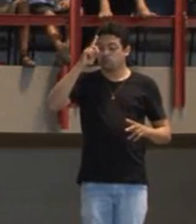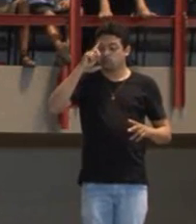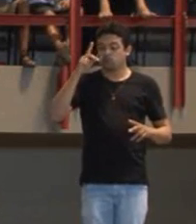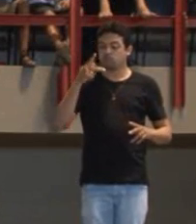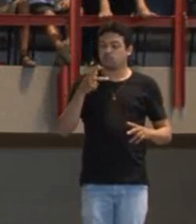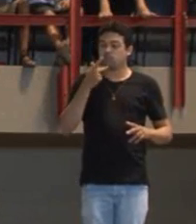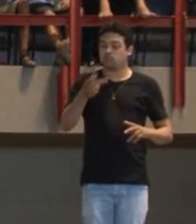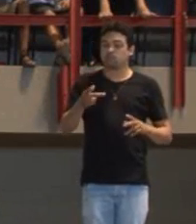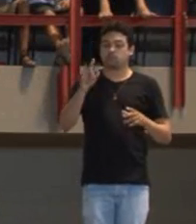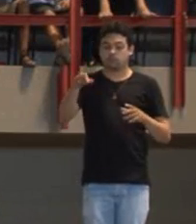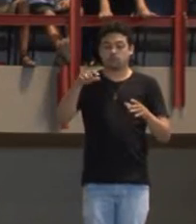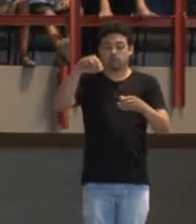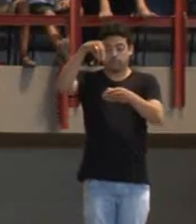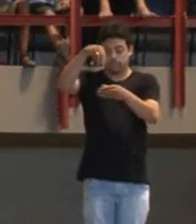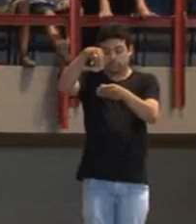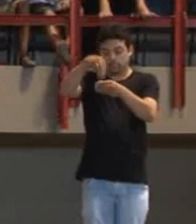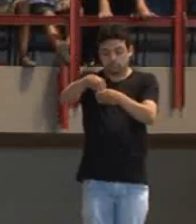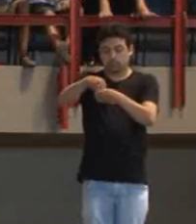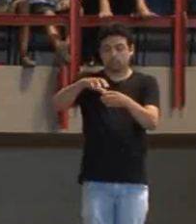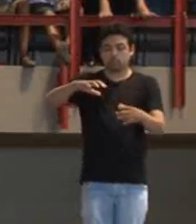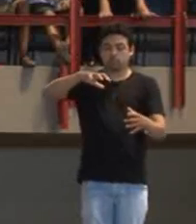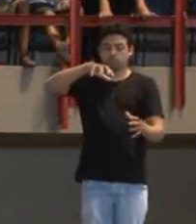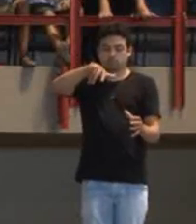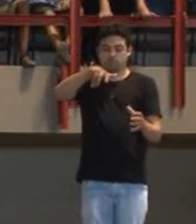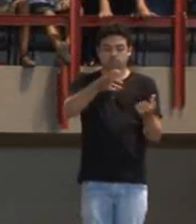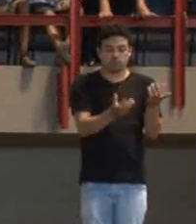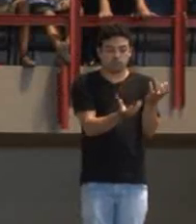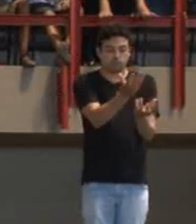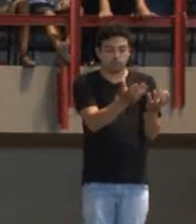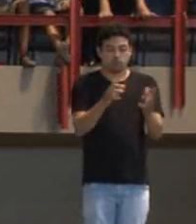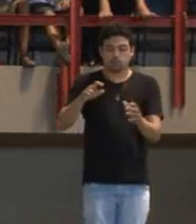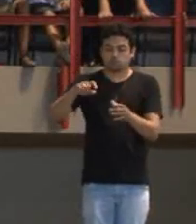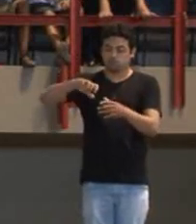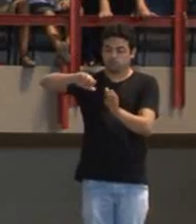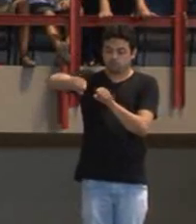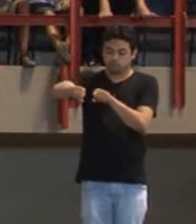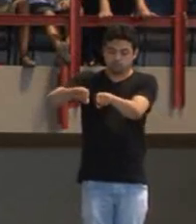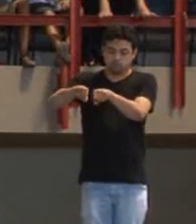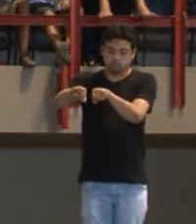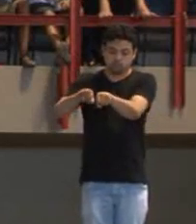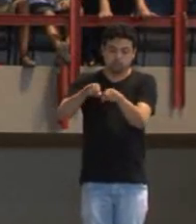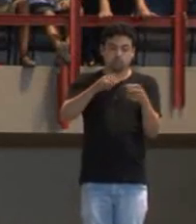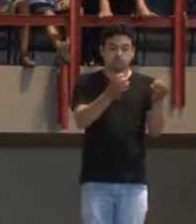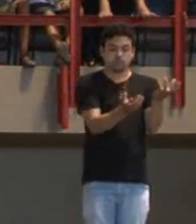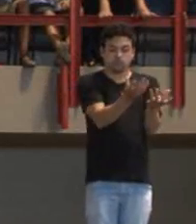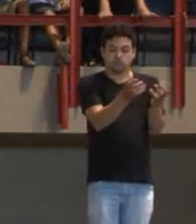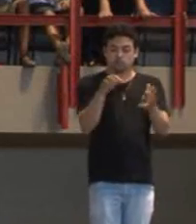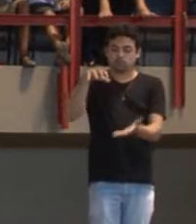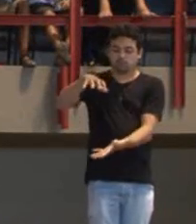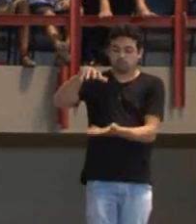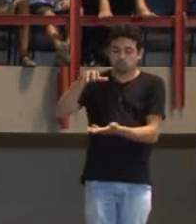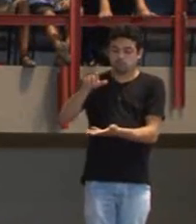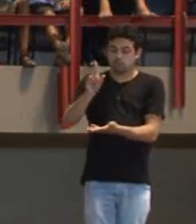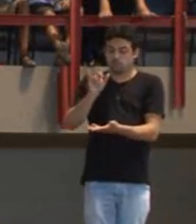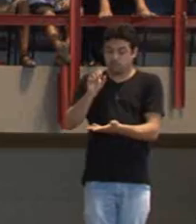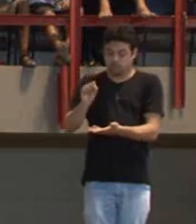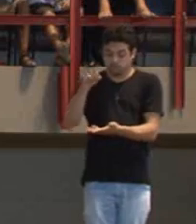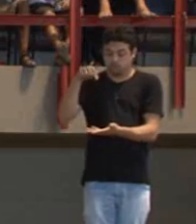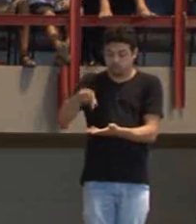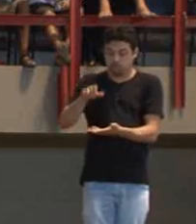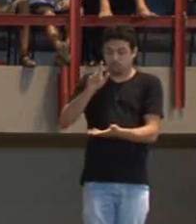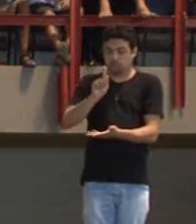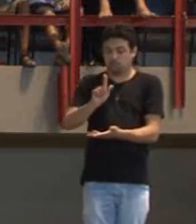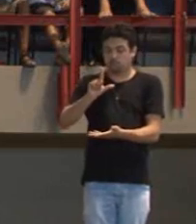o gás de cozinha, é o gás que a gente utiliza para cozinhar, tá? Ele é chamado gás liquefeito